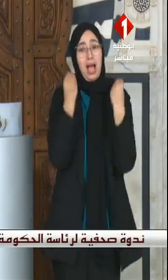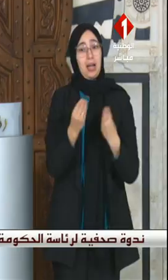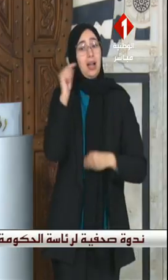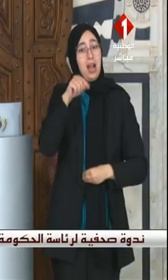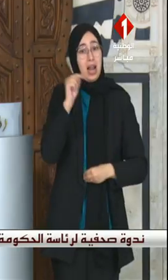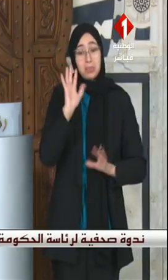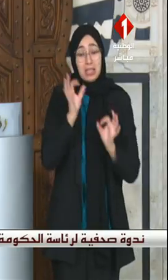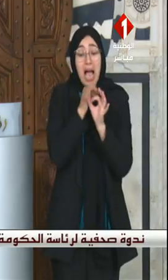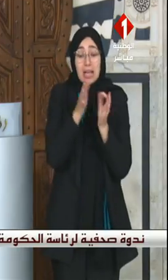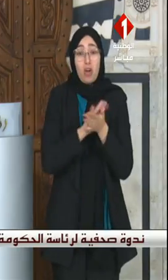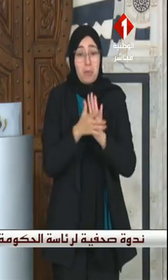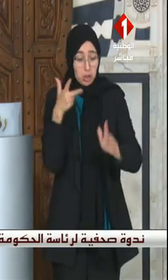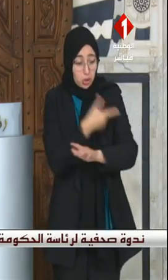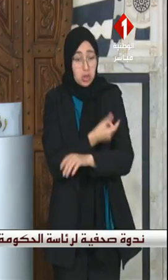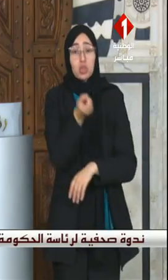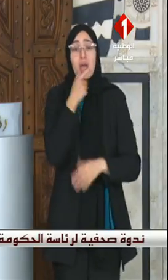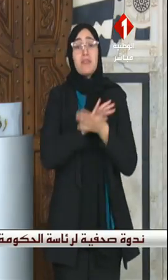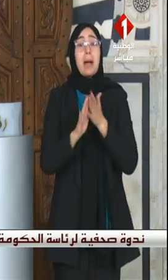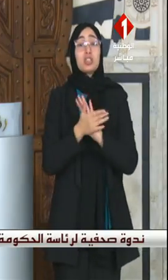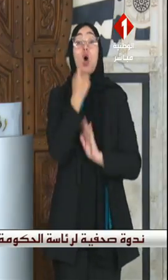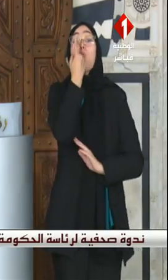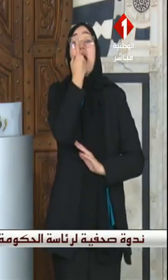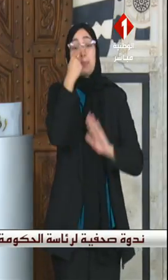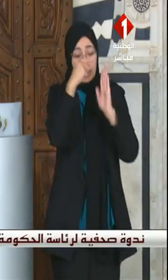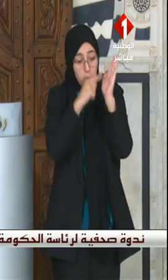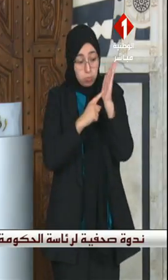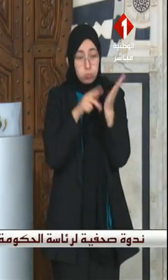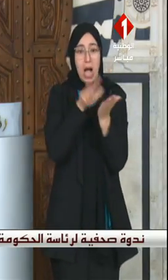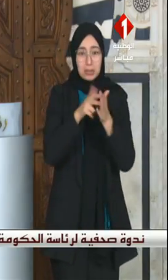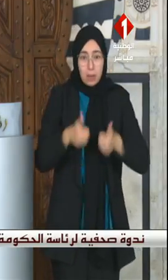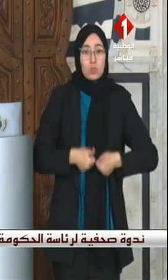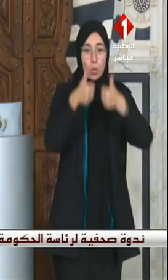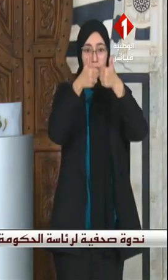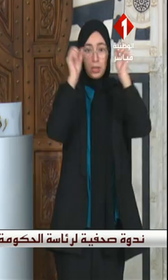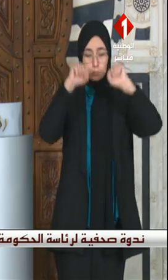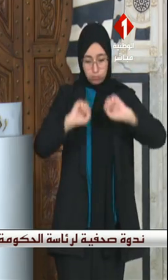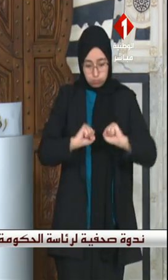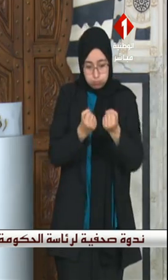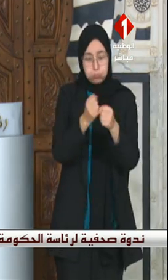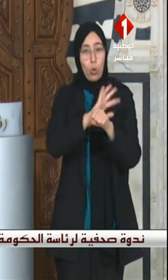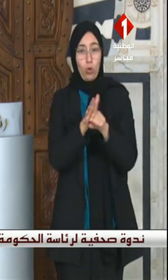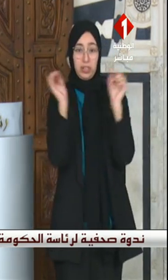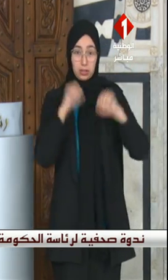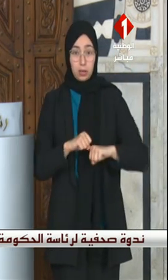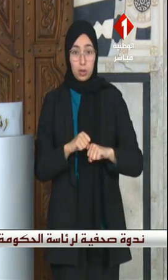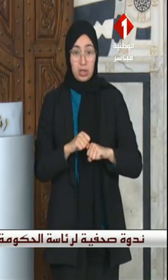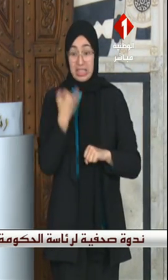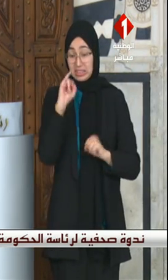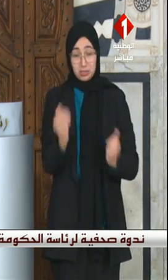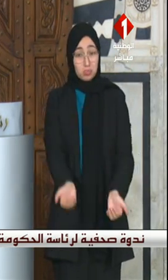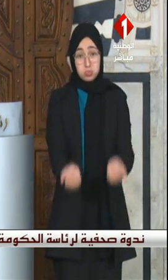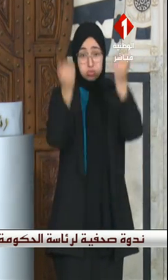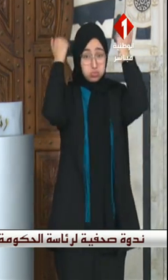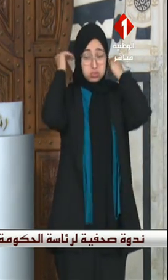حاليا معنا كان سلاح هذايا في دينا، وما نجم نسيطروا على الوضع الوبائي الا ما